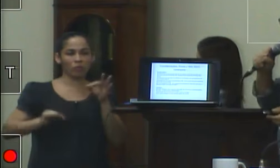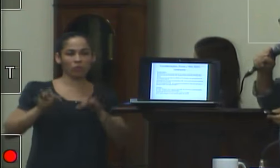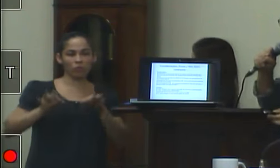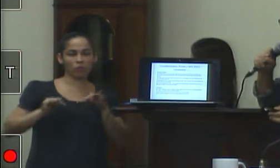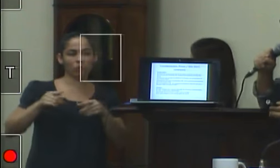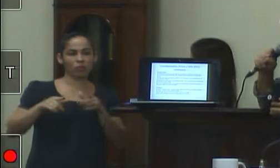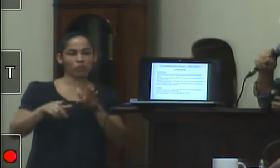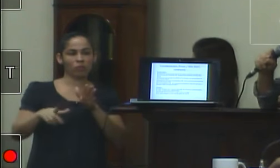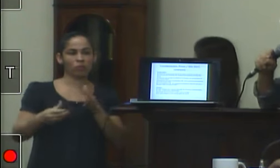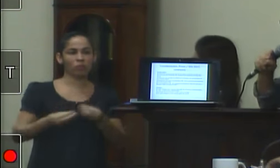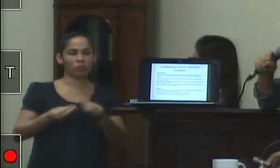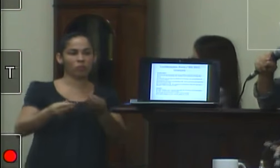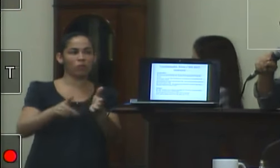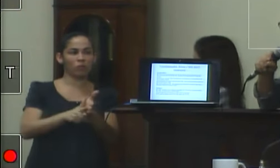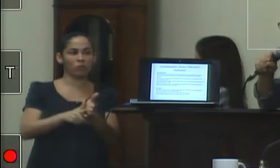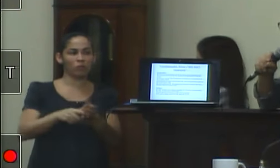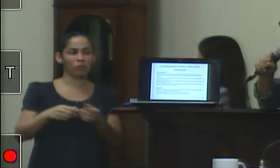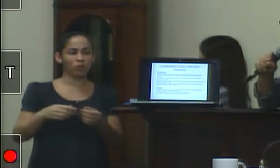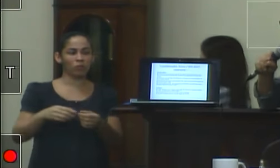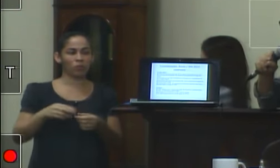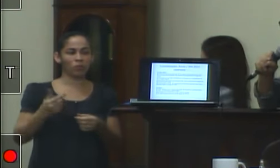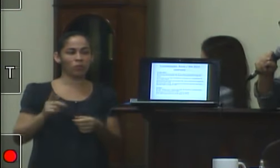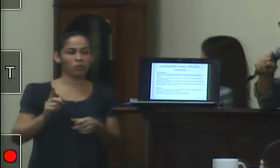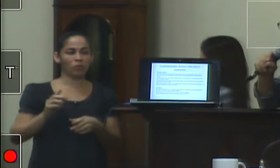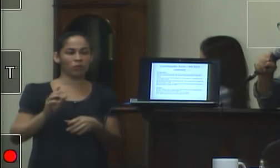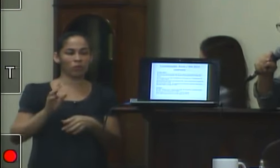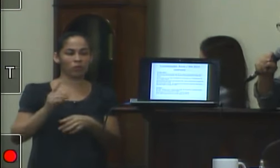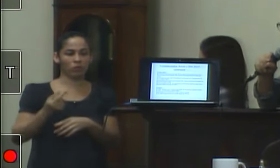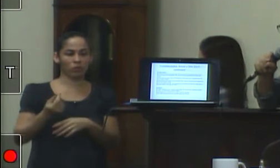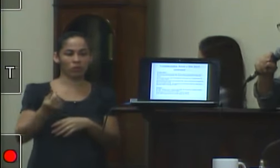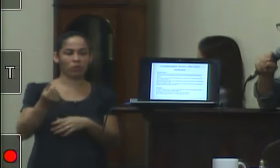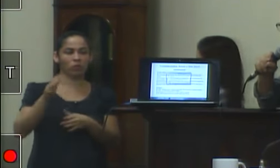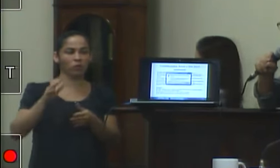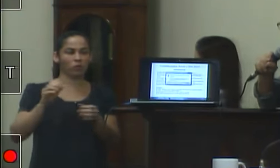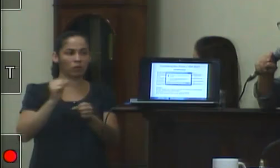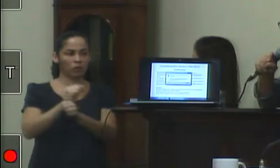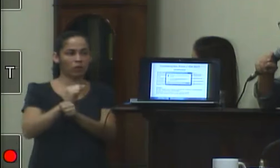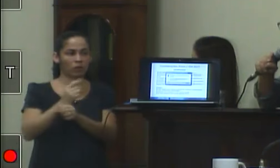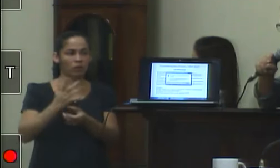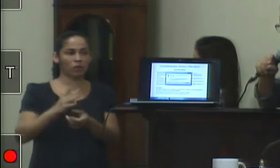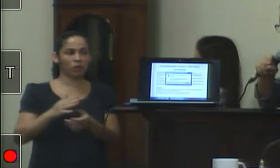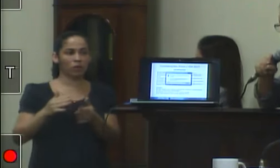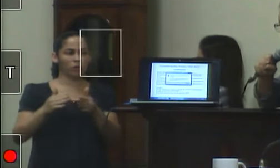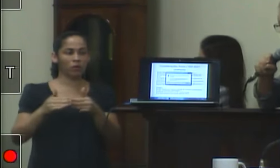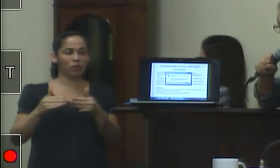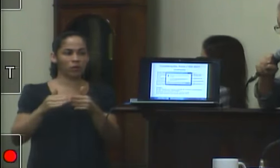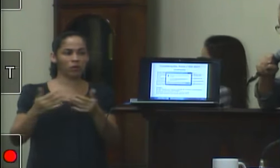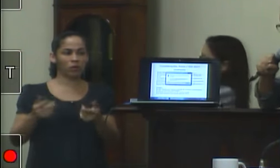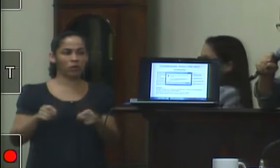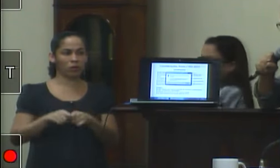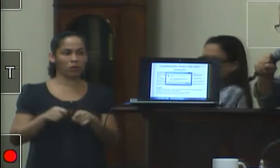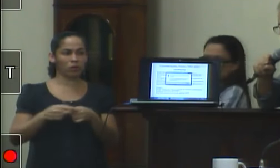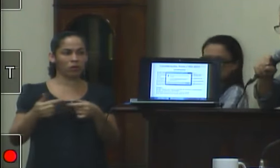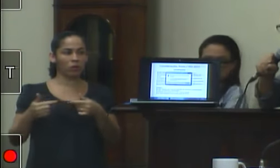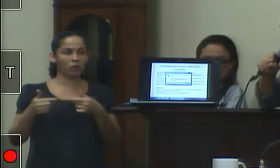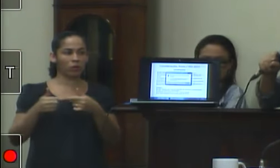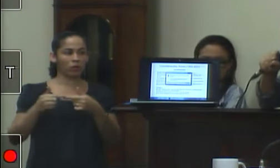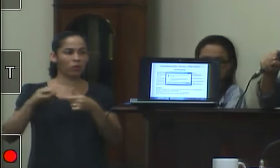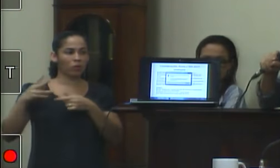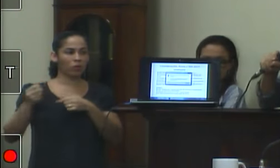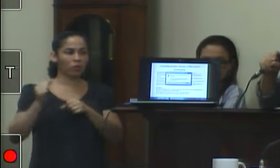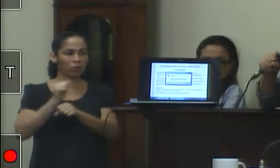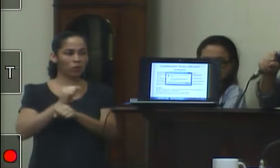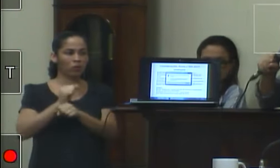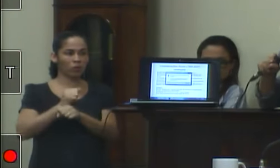e com bloqueio de recursos, então foi até solicitado em comum acordo que se esperasse aí